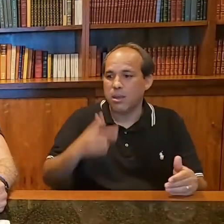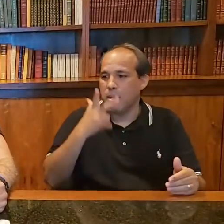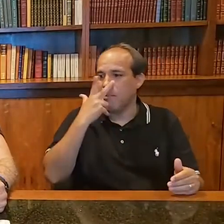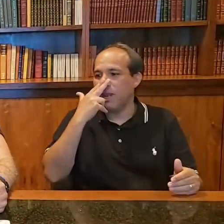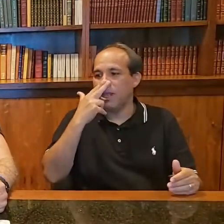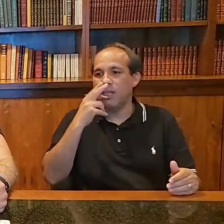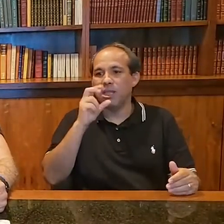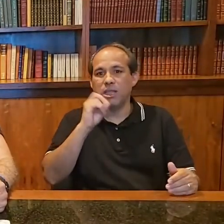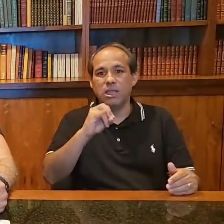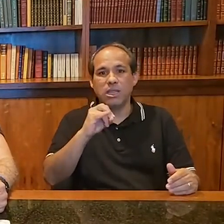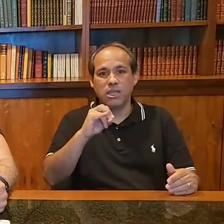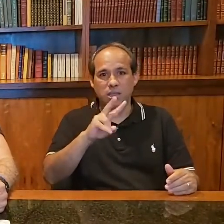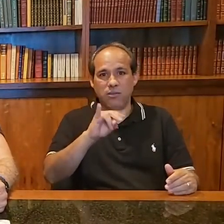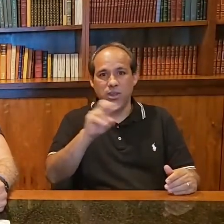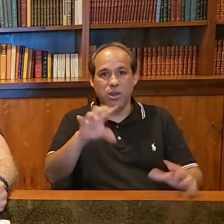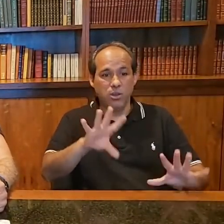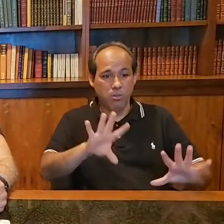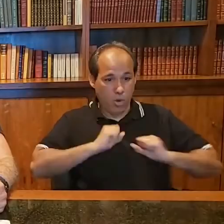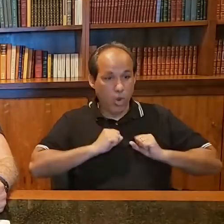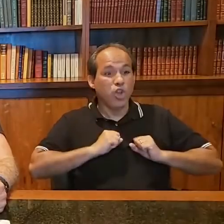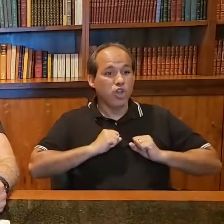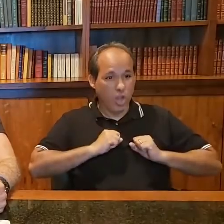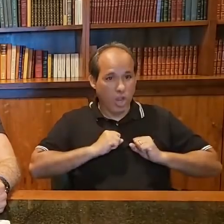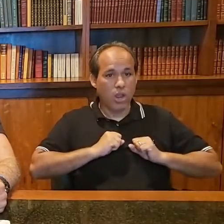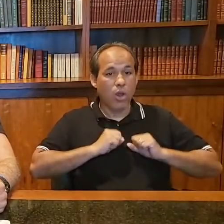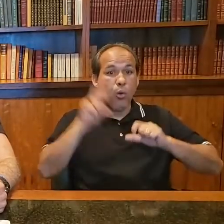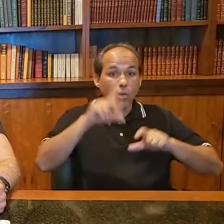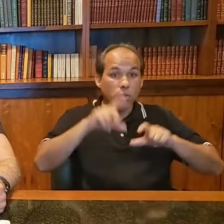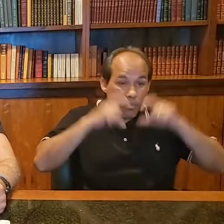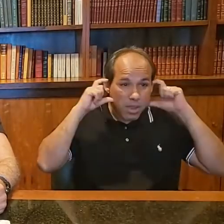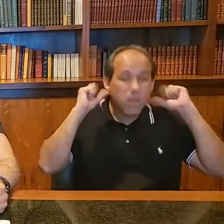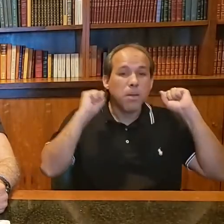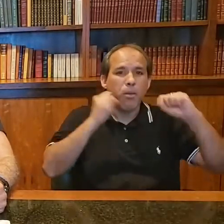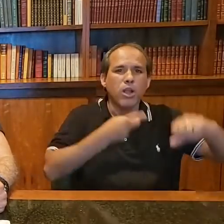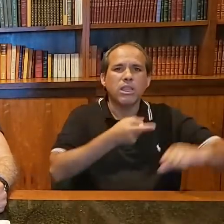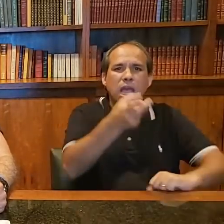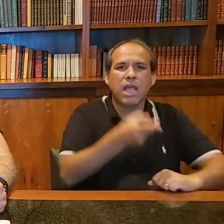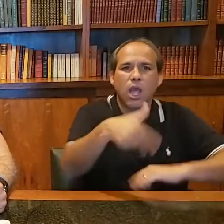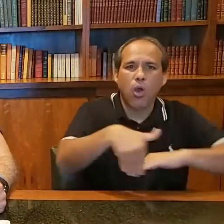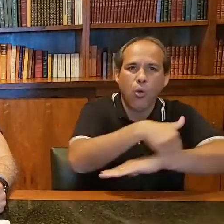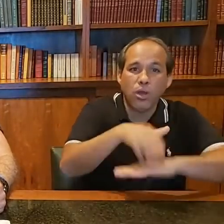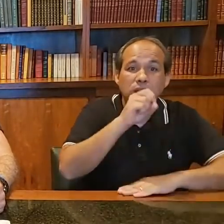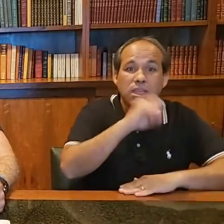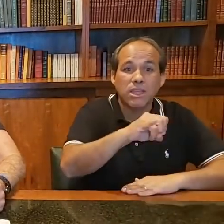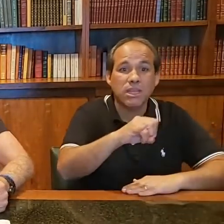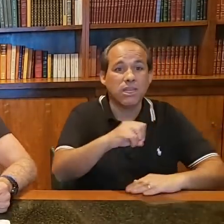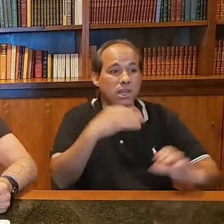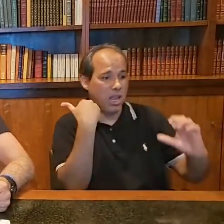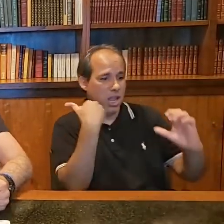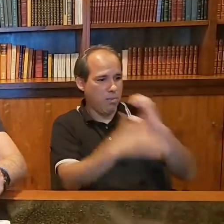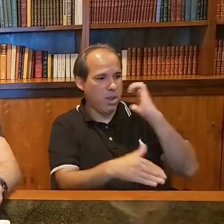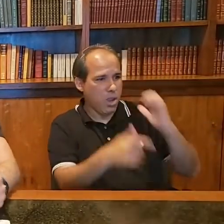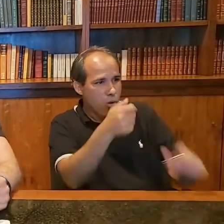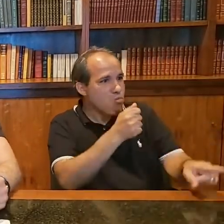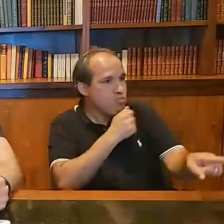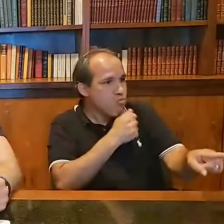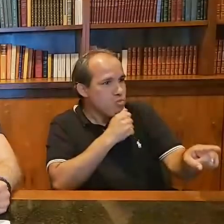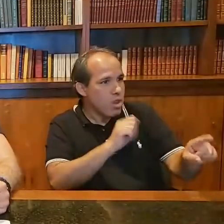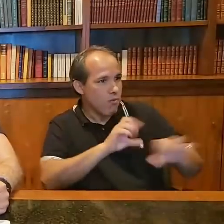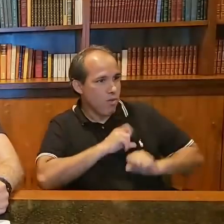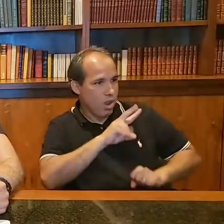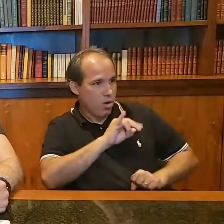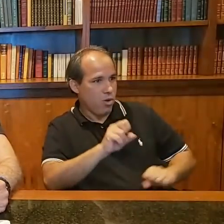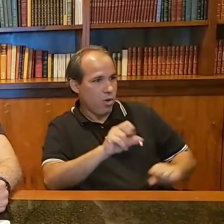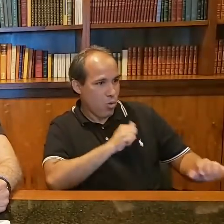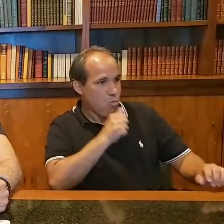quem está infectado pode ir à rua desde que esteja usando máscara. Pelo e-mail aqui... Quem não está infectado não precisa usar máscara.